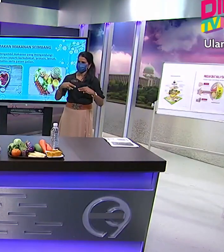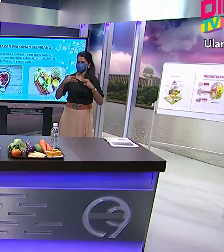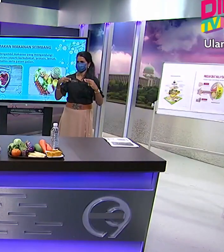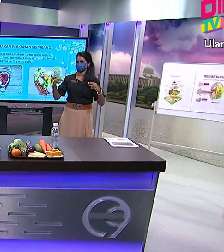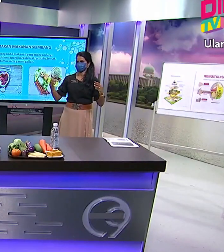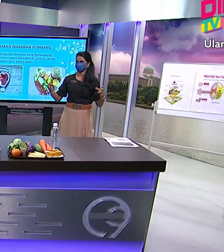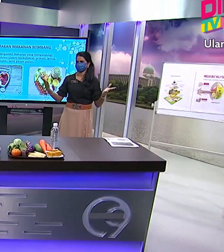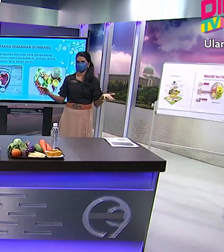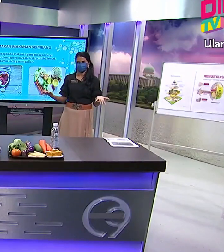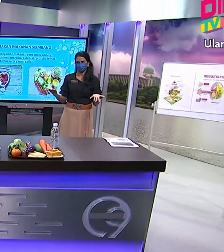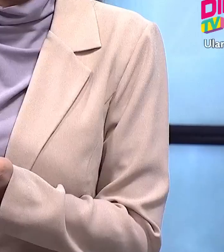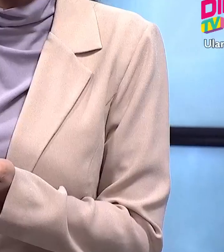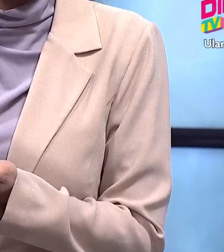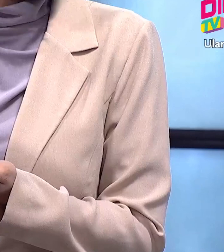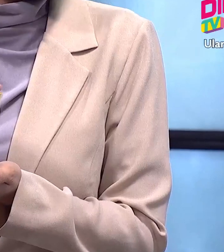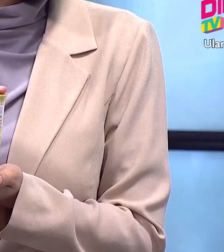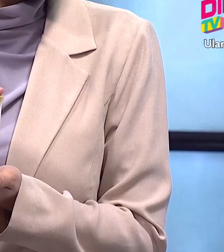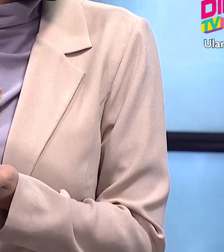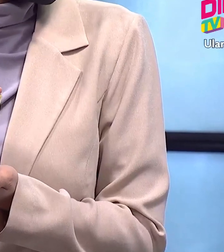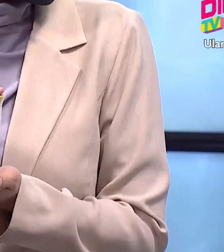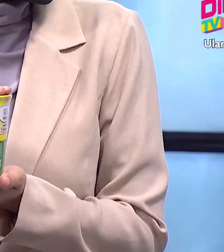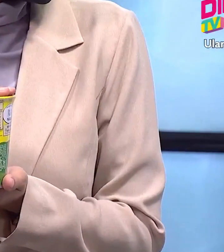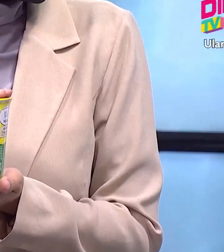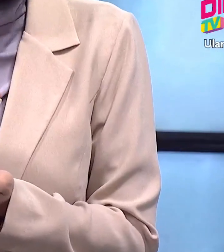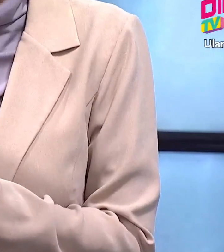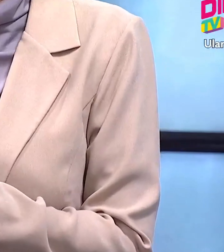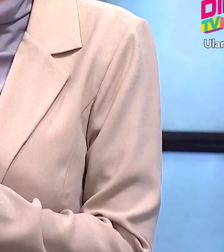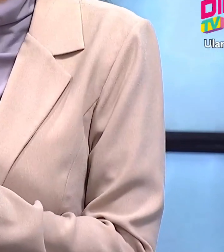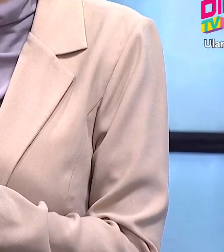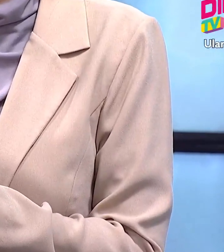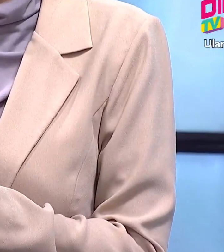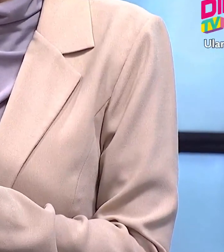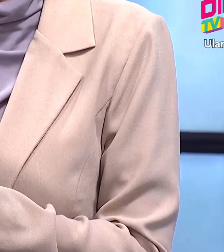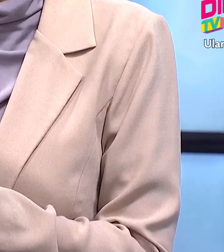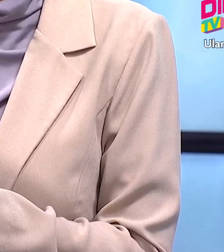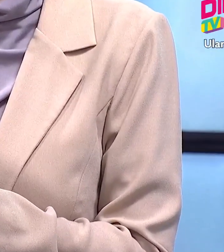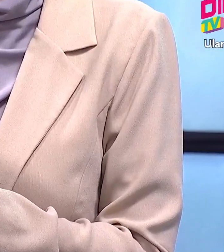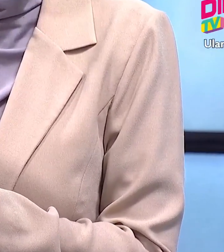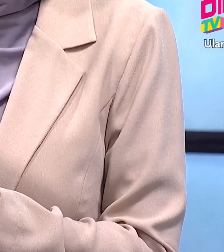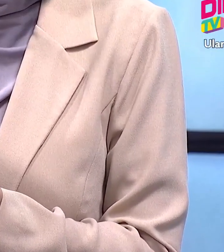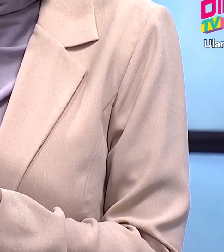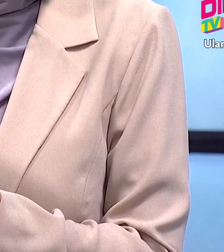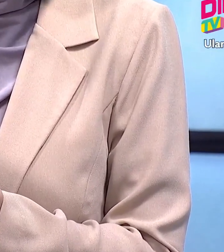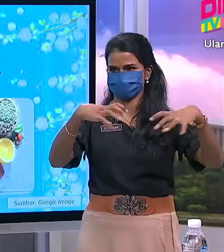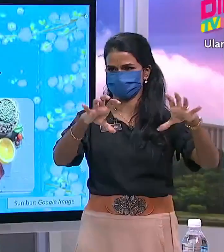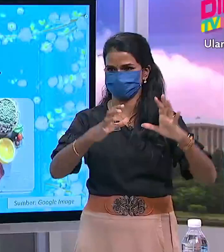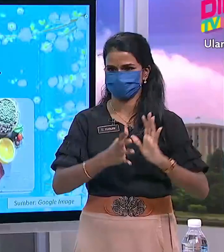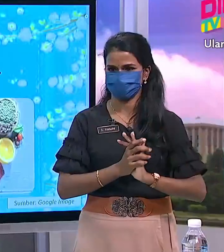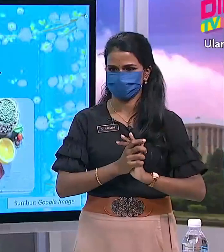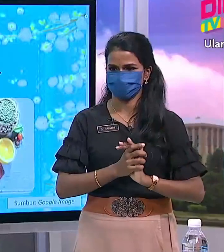Ini. Makanan mie yang segera. Mie segera. Macam ni, mie. Mie segera. Nama